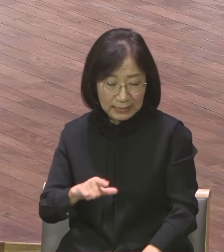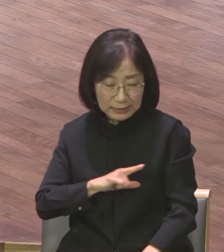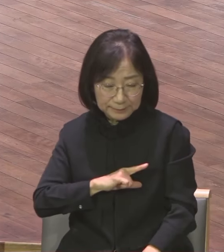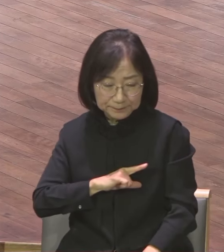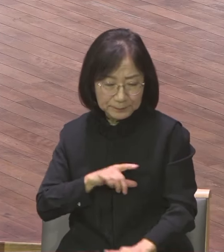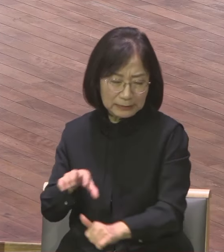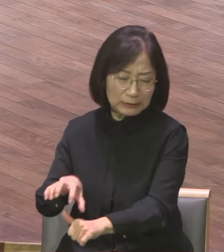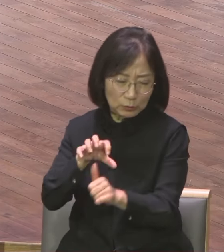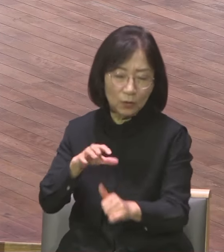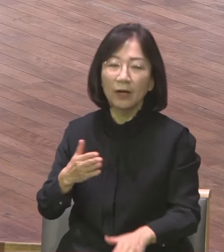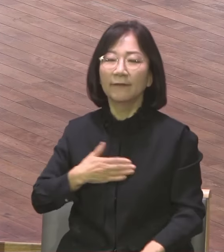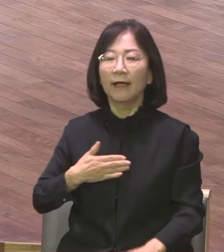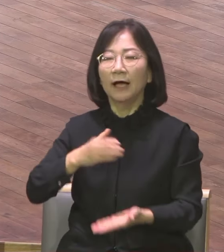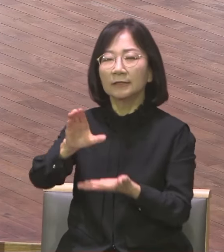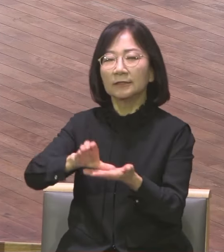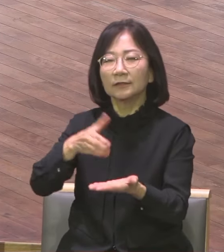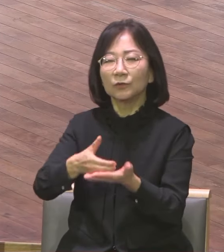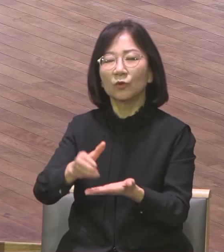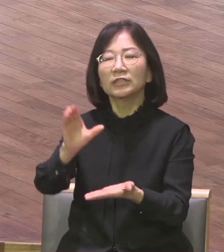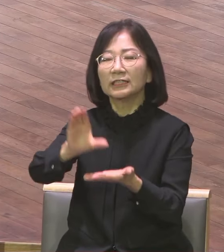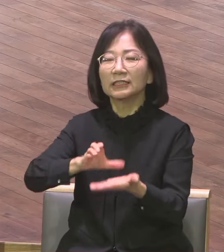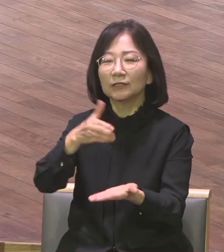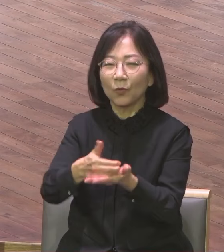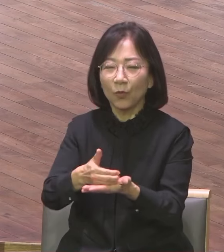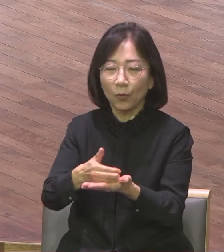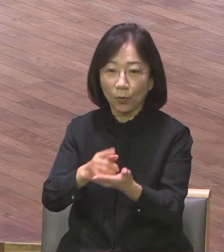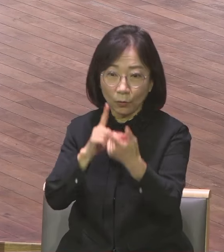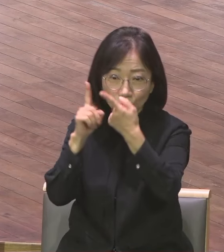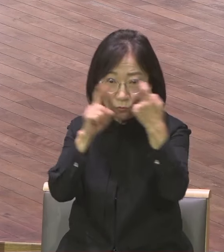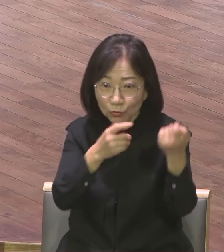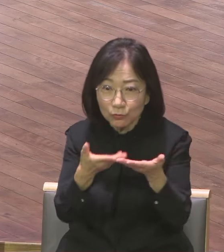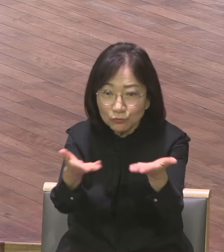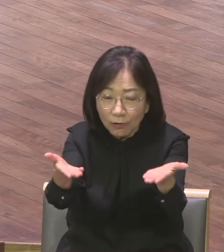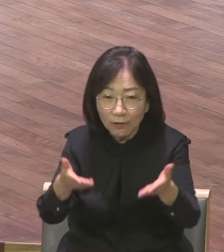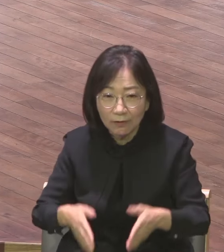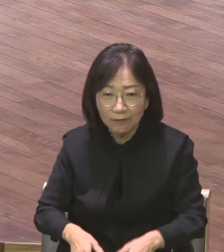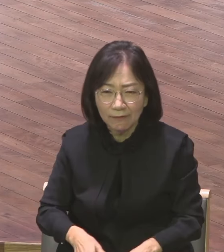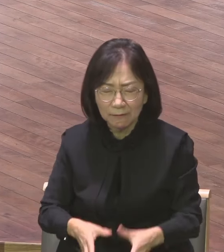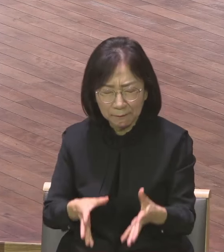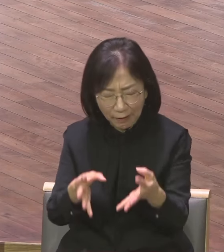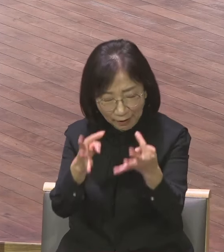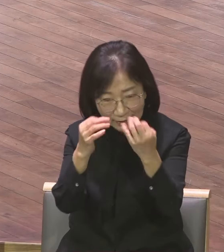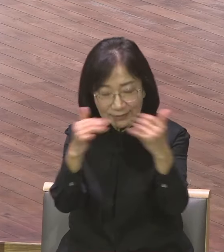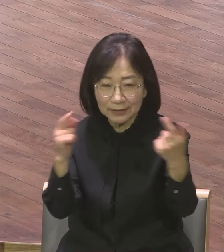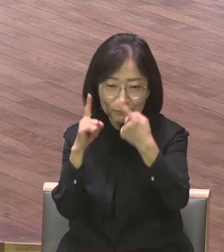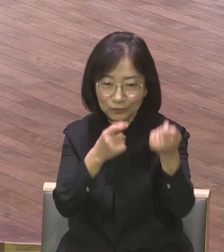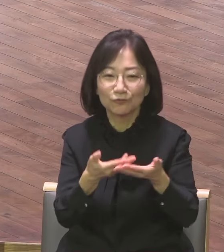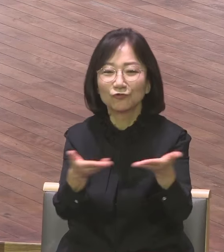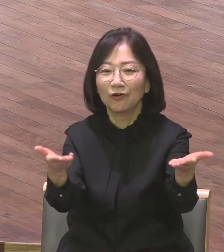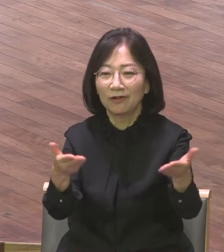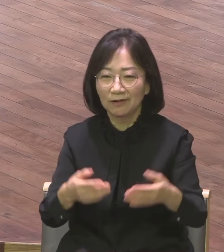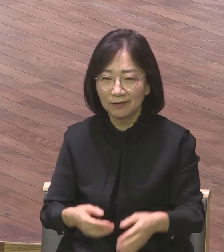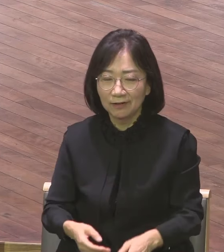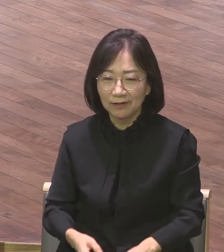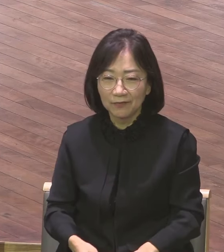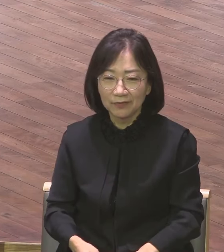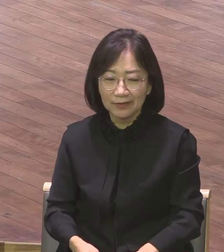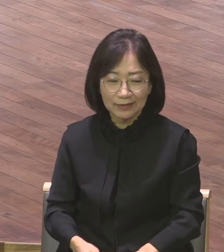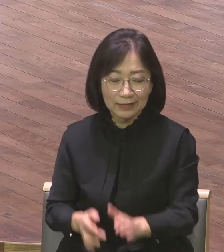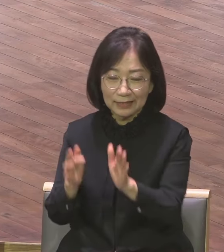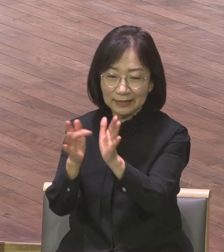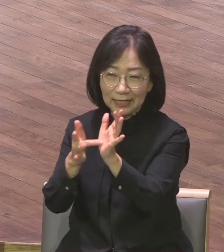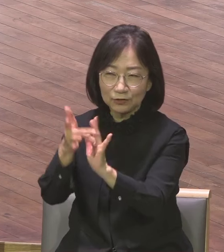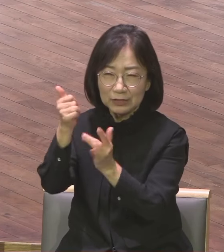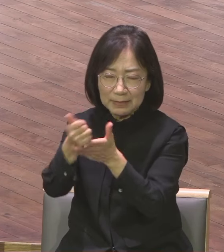나는 그리스도라 하여 많은 사람을 미혹하리라. 많은 사람 미혹하리라. 이미 예수님께서 다